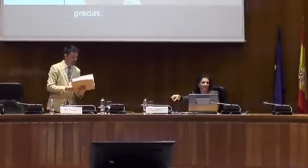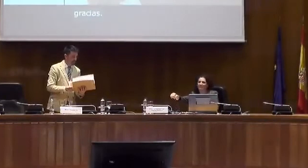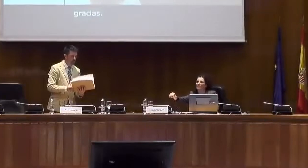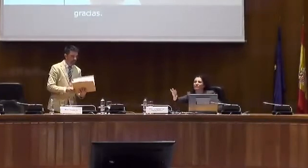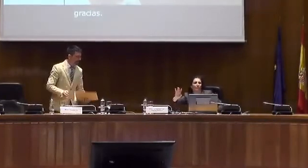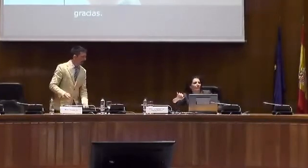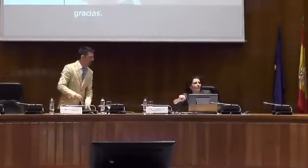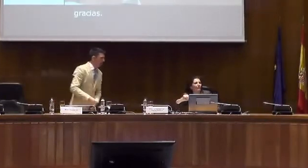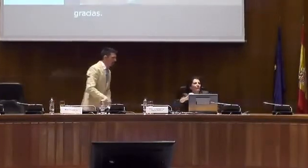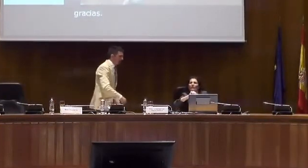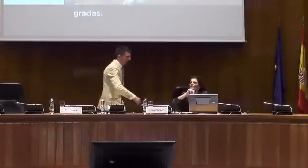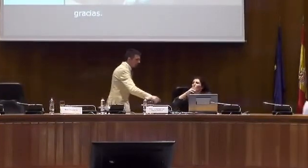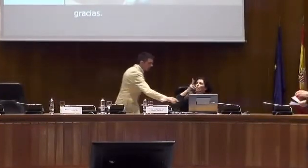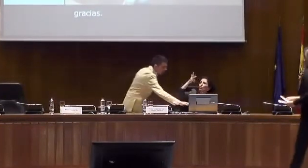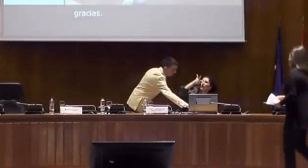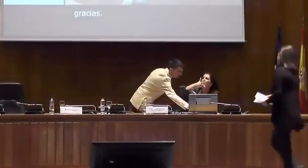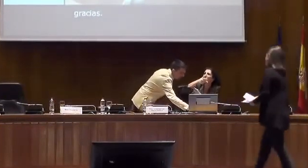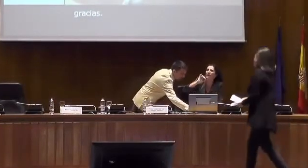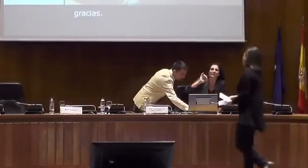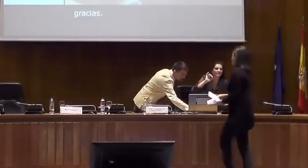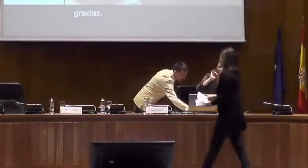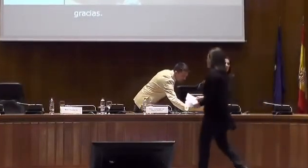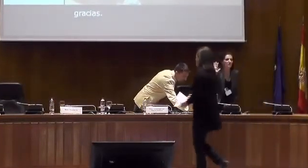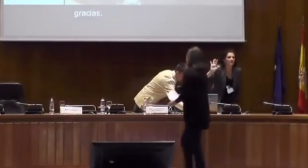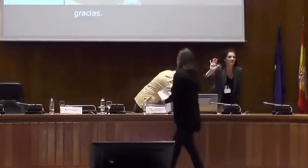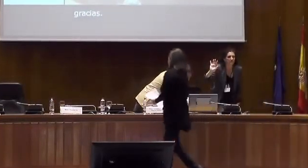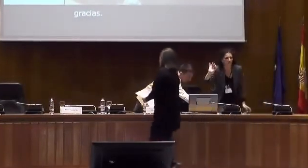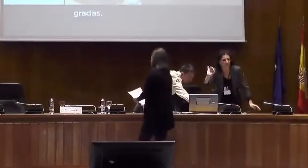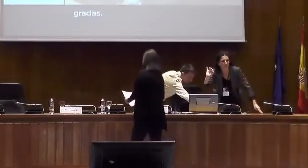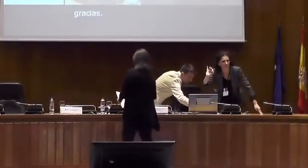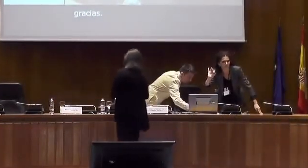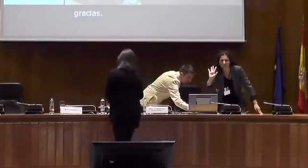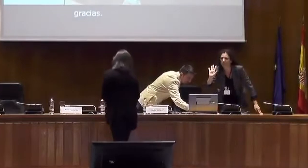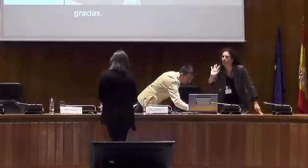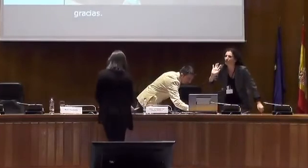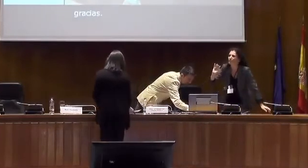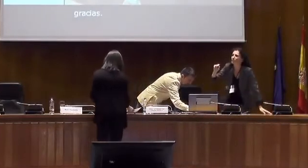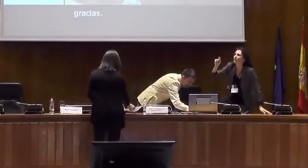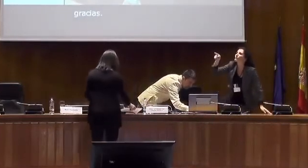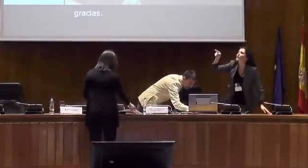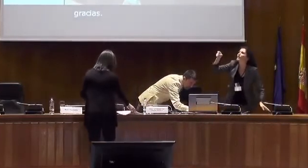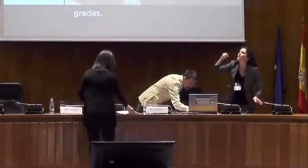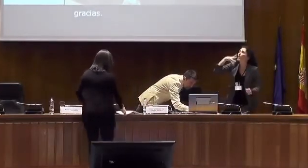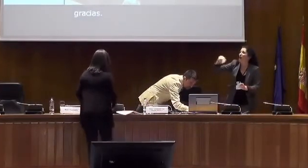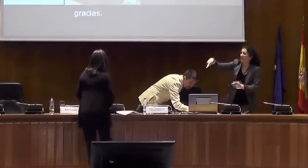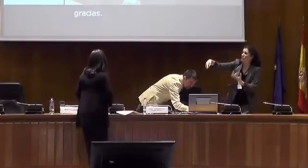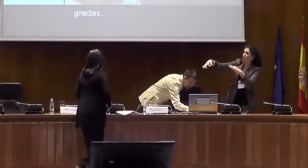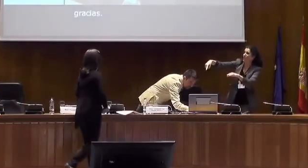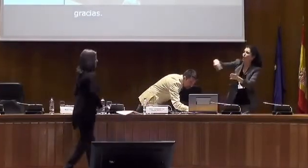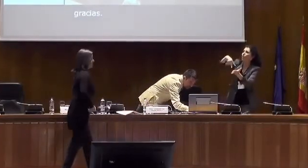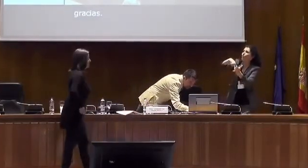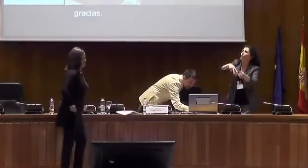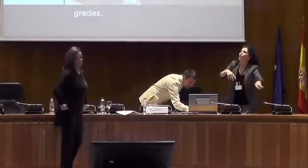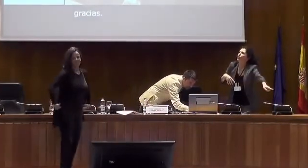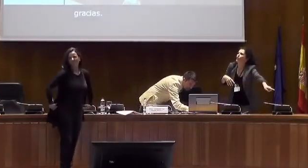Mi compañero y amigo Antonio Lorente, profesor de griego, como aquellos a quienes el